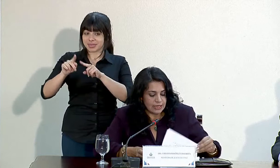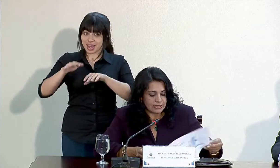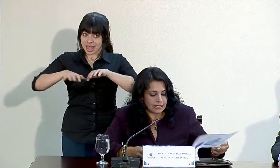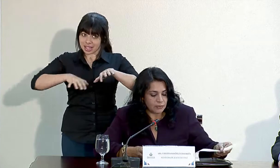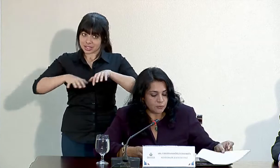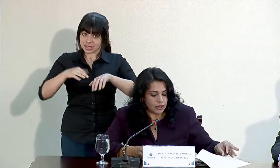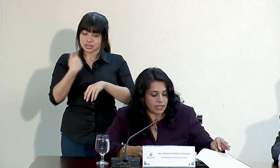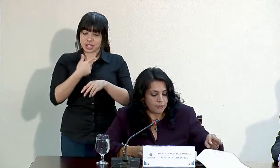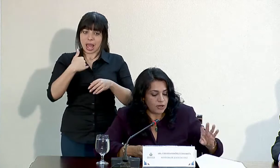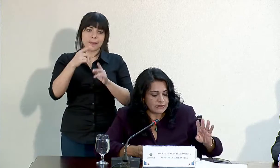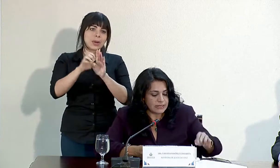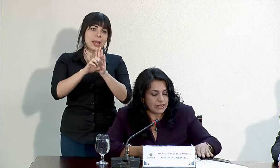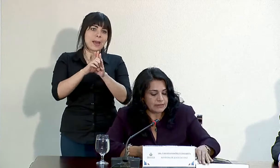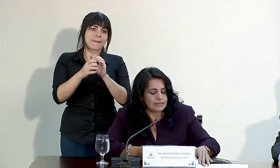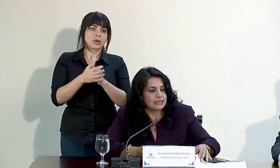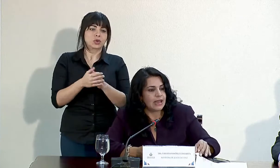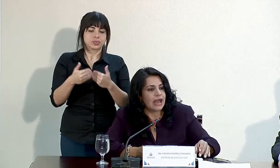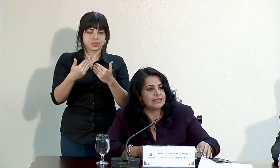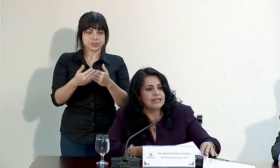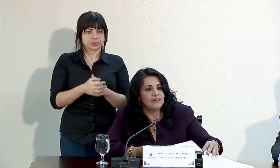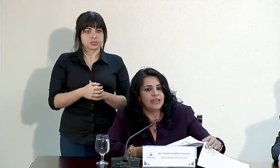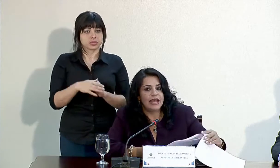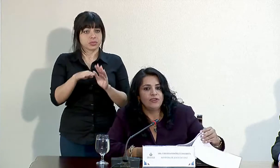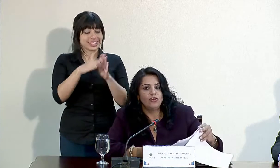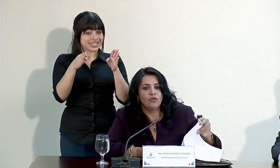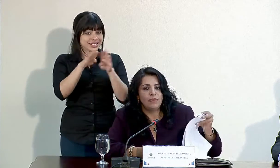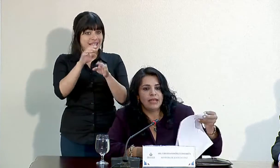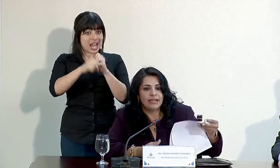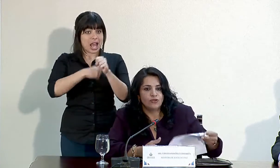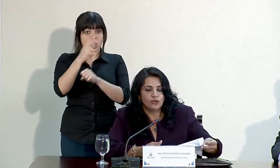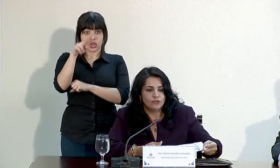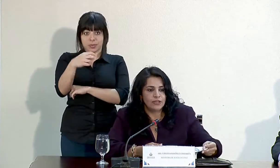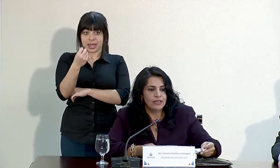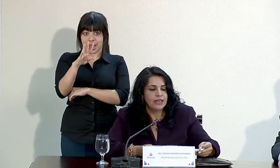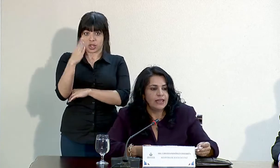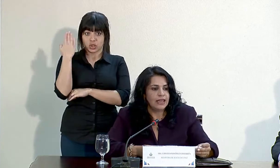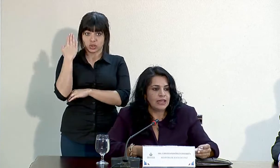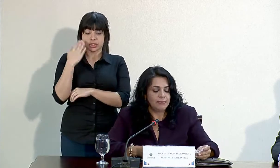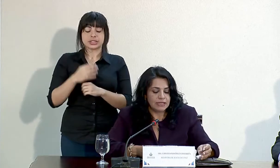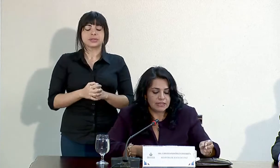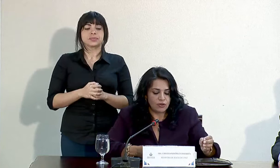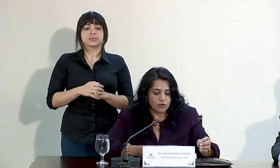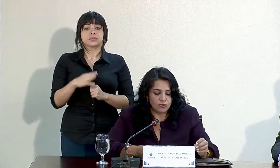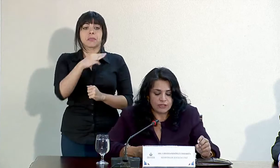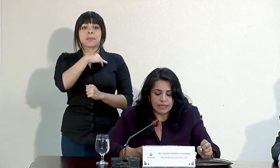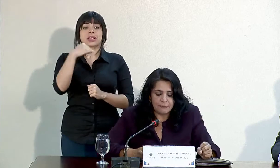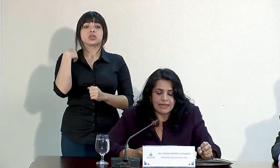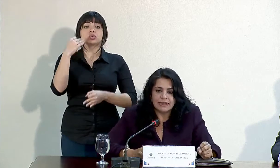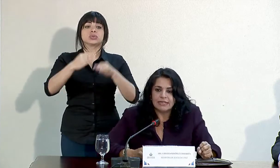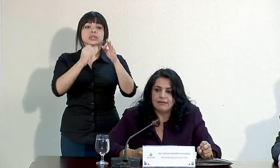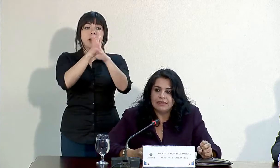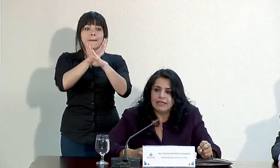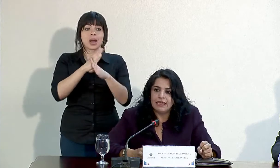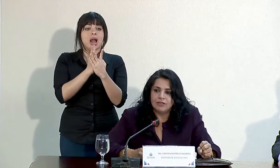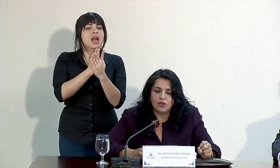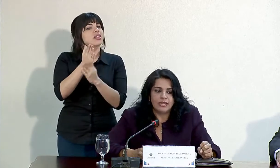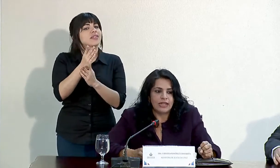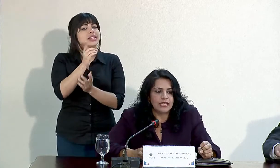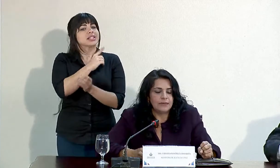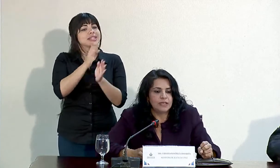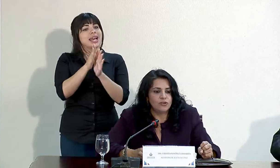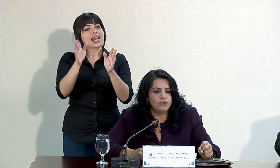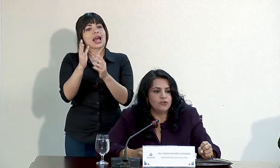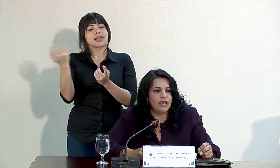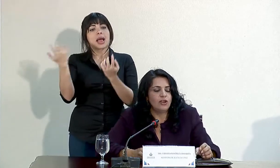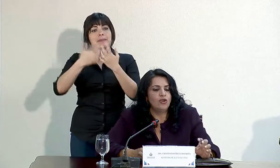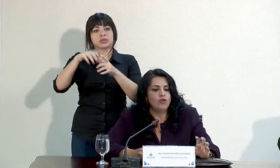acciones tenemos por ejemplo las siguientes. Al cierre del año 2014, el Ministerio de Justicia y Paz, a través de la Dirección General